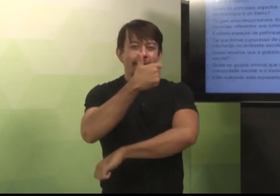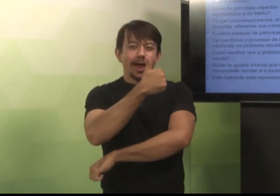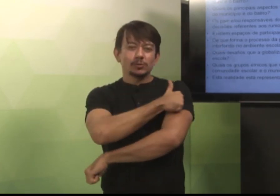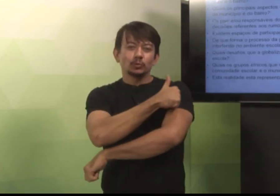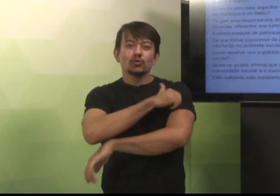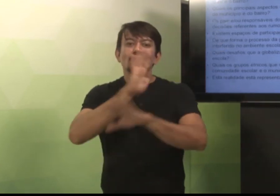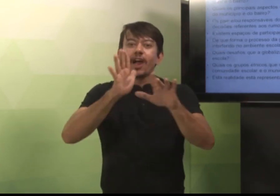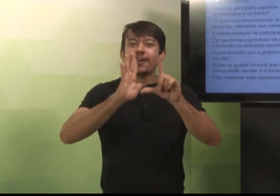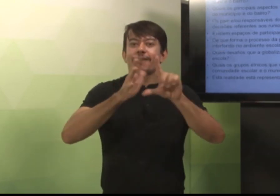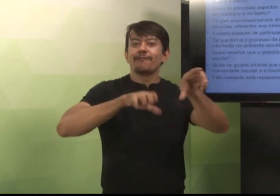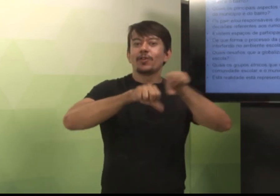vocês